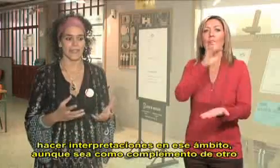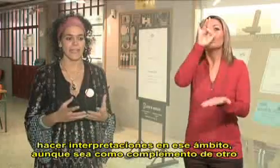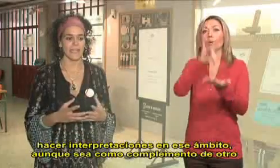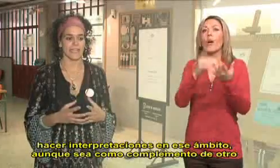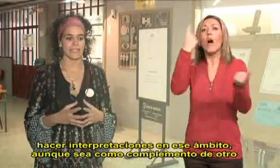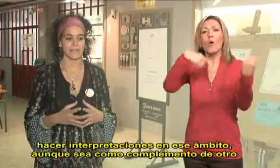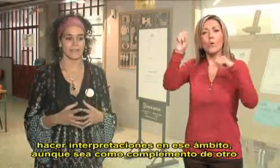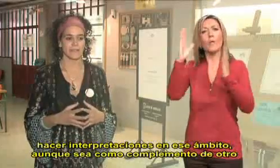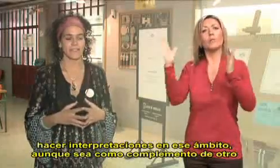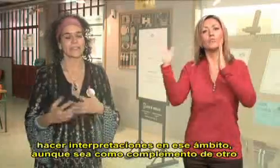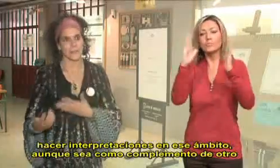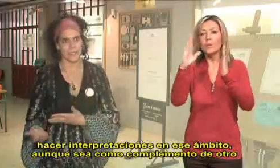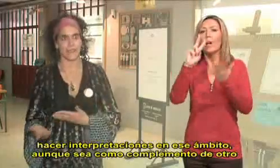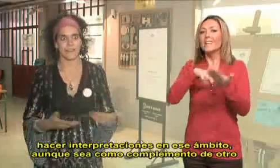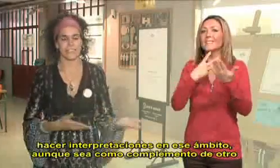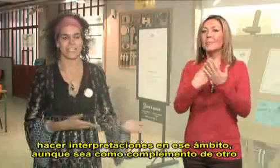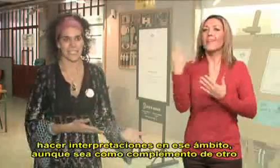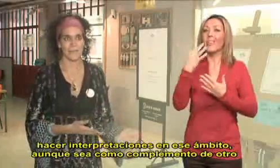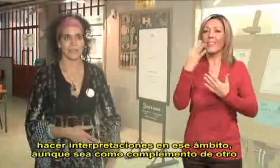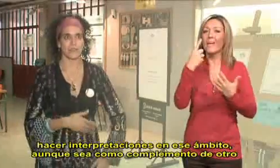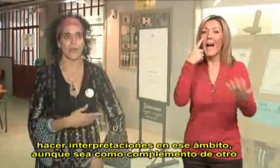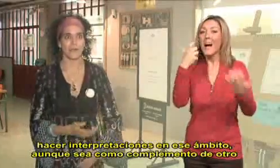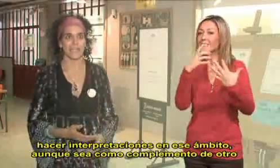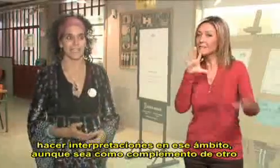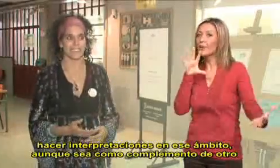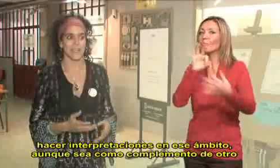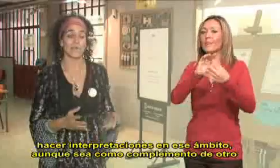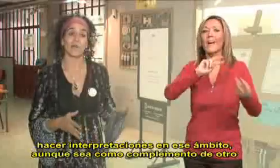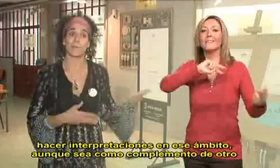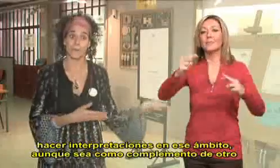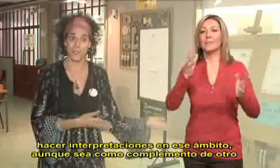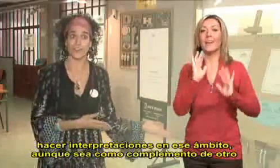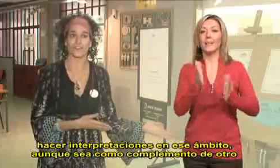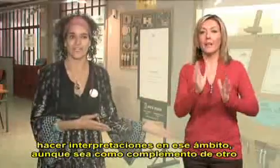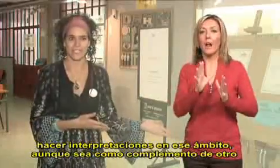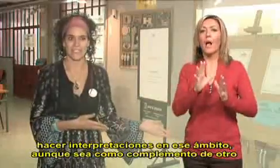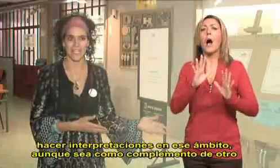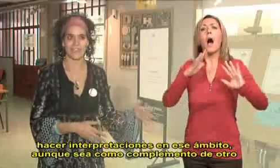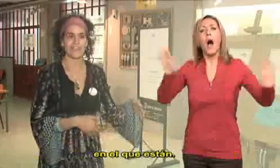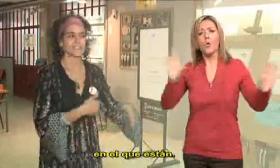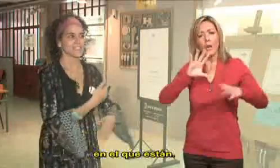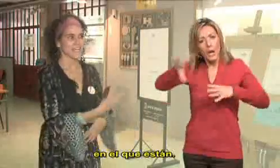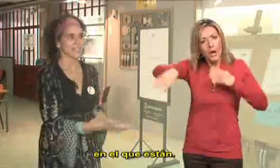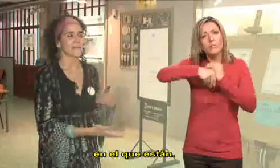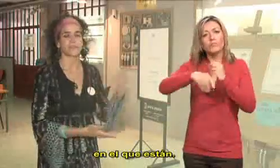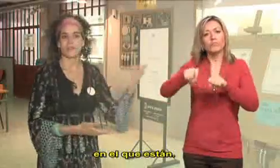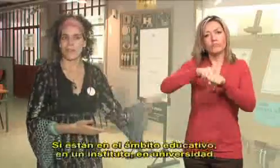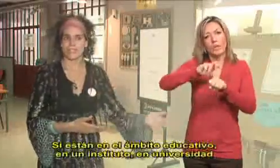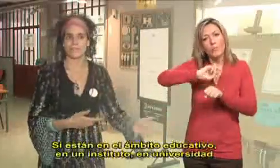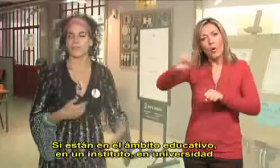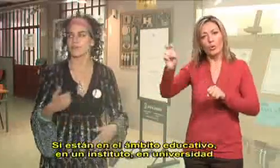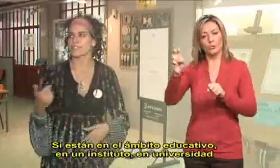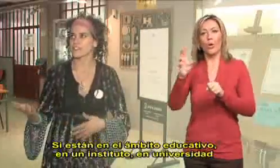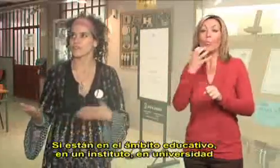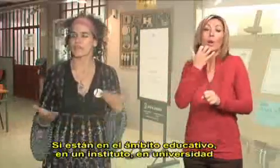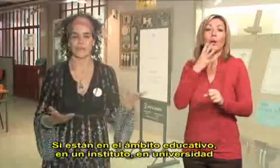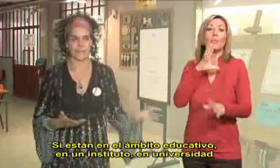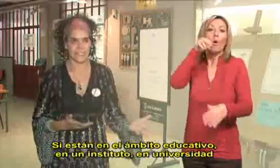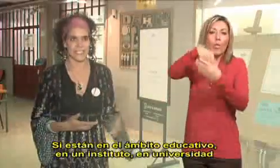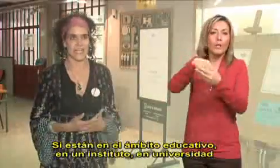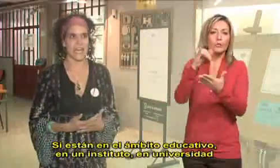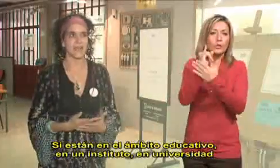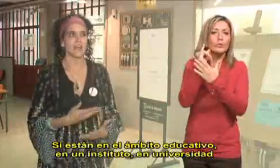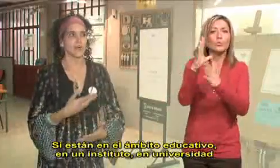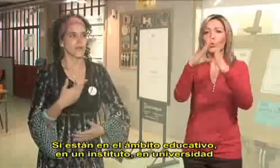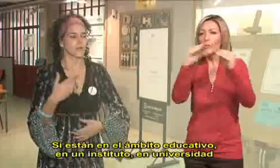hacer interpretaciones en ese ámbito, aunque sea como complemento de otro en el que están. Si están en el ámbito educativo, en un instituto,